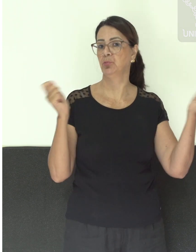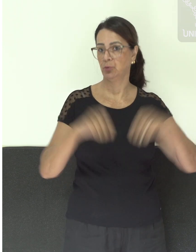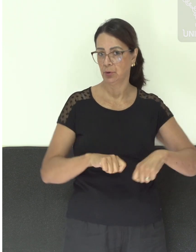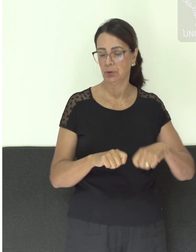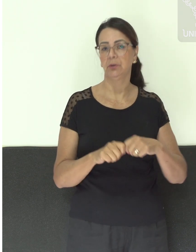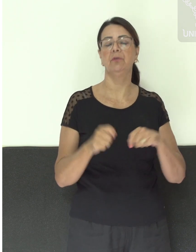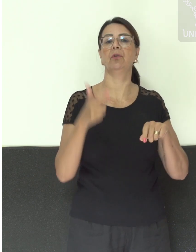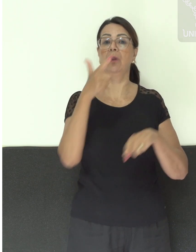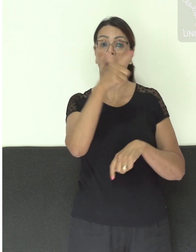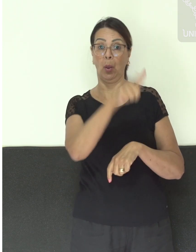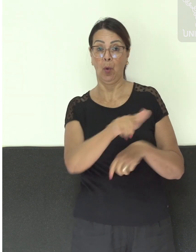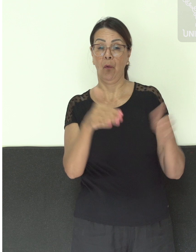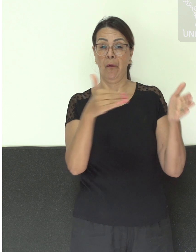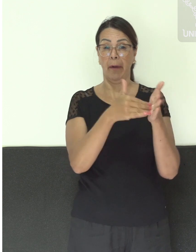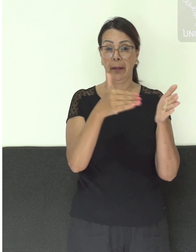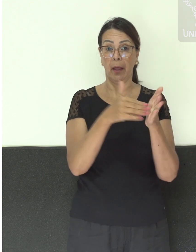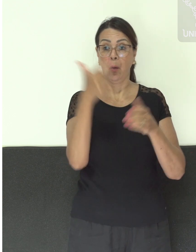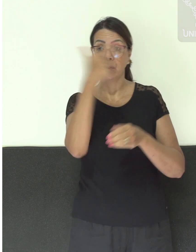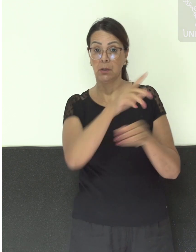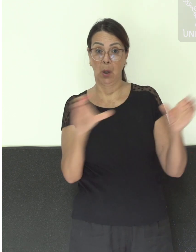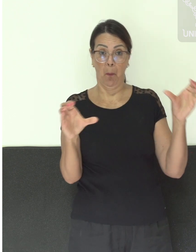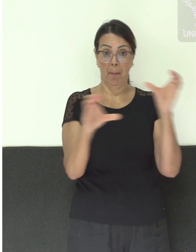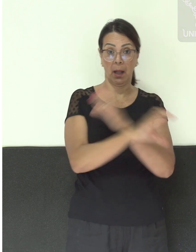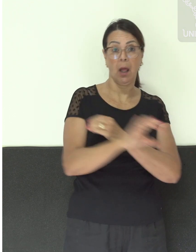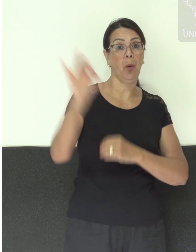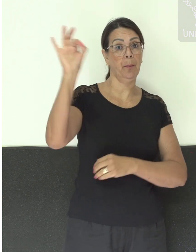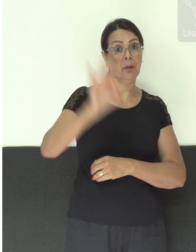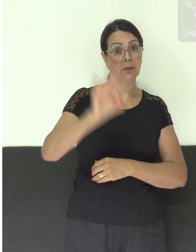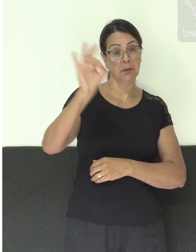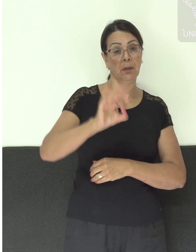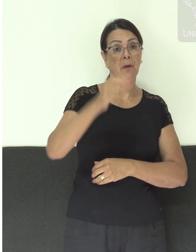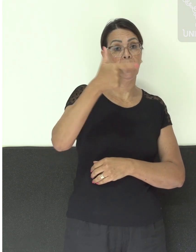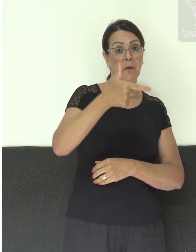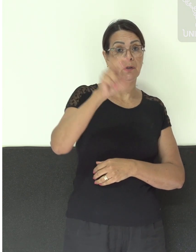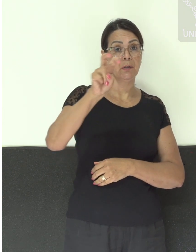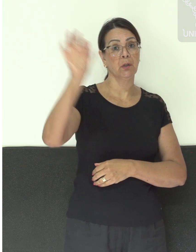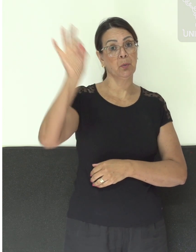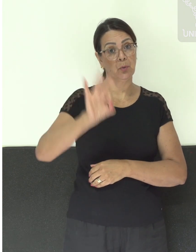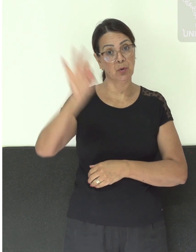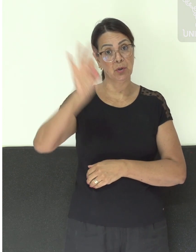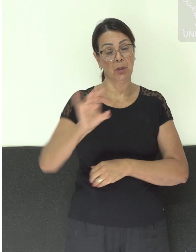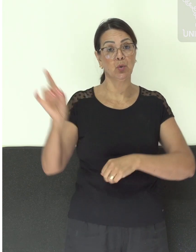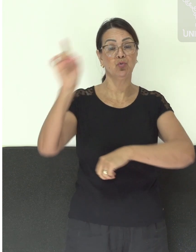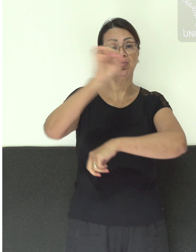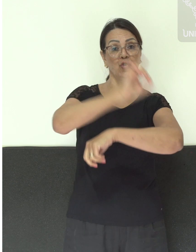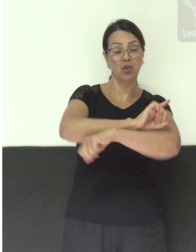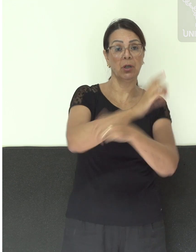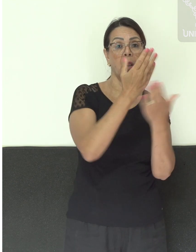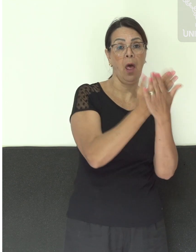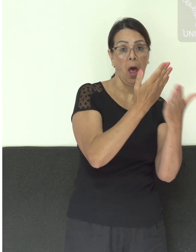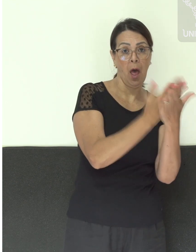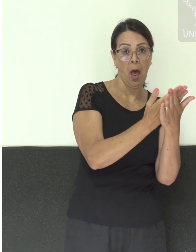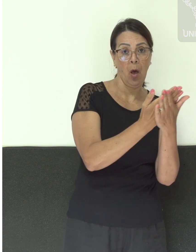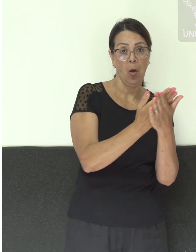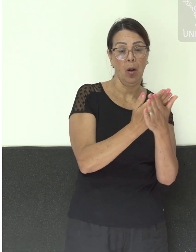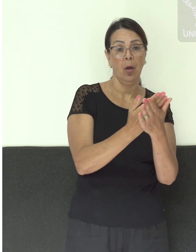mesma ser realizada até atingido o percentual de 25% dos dias letivos previsto para